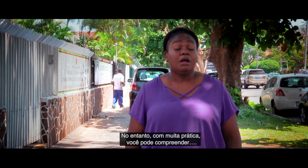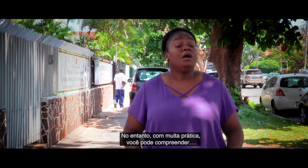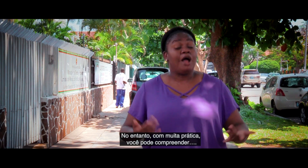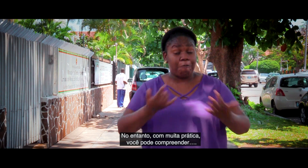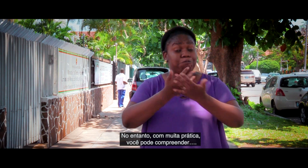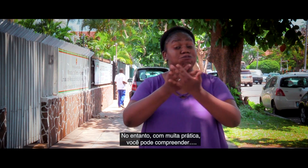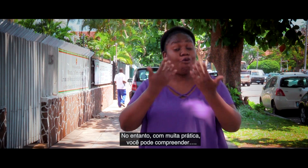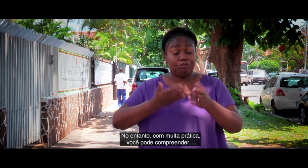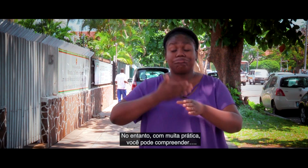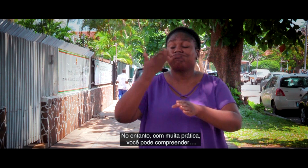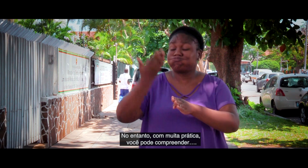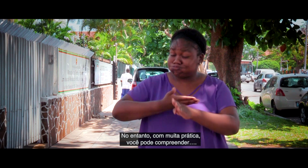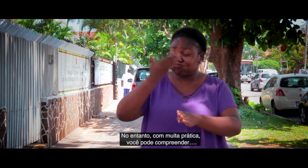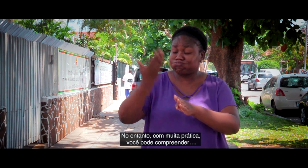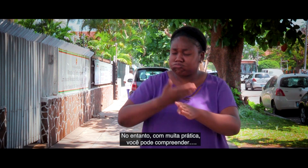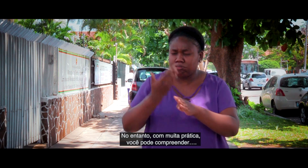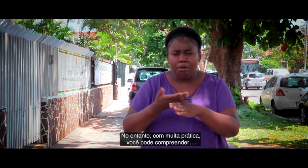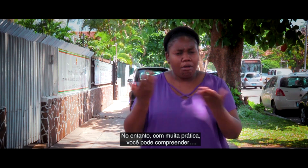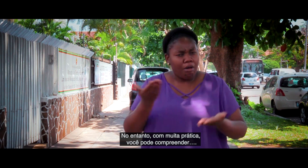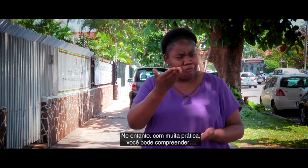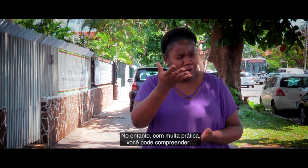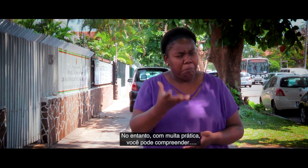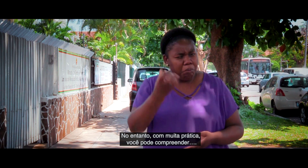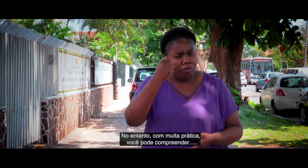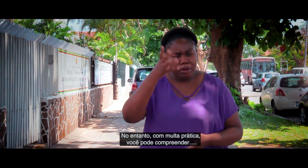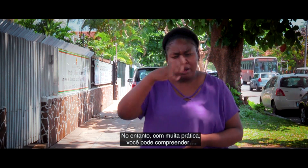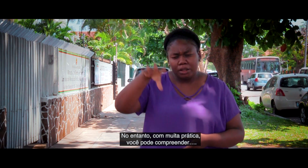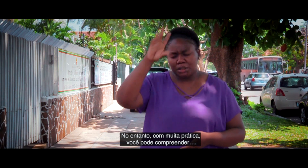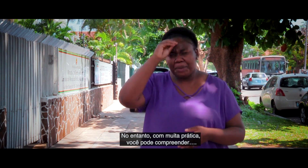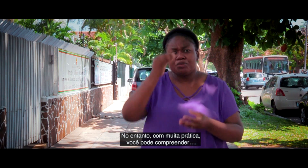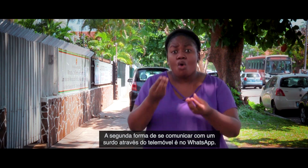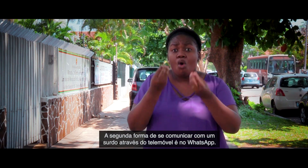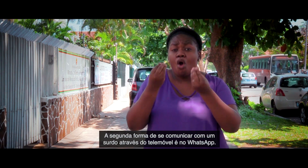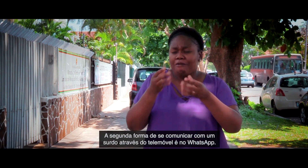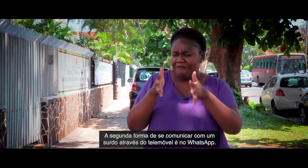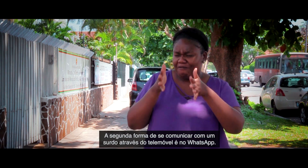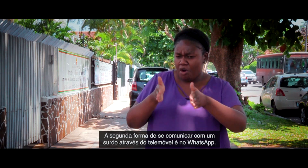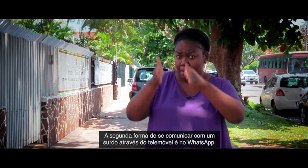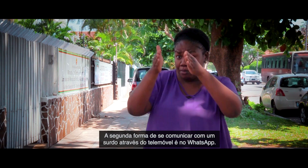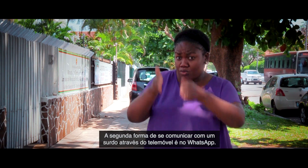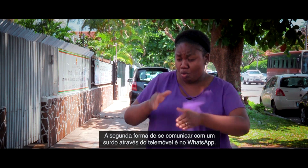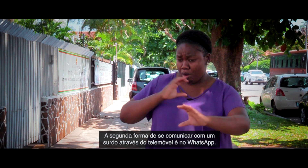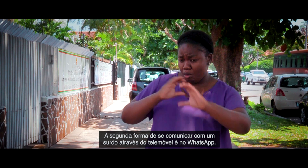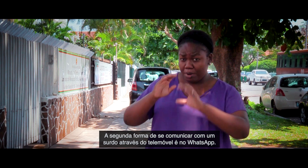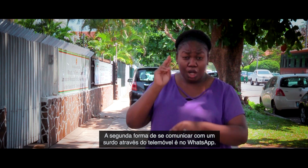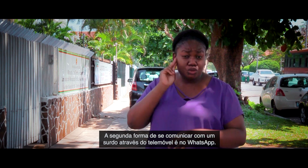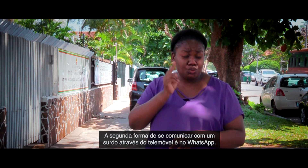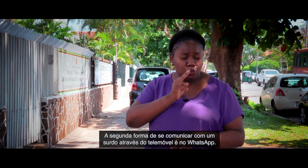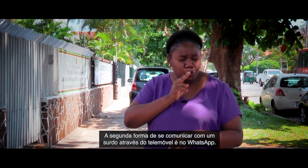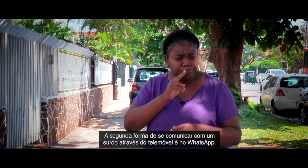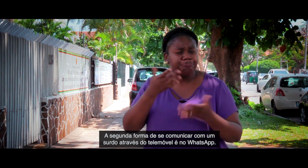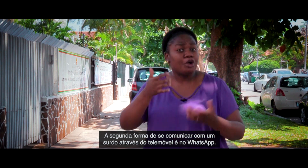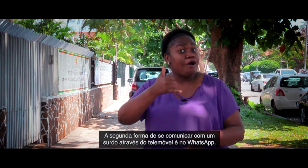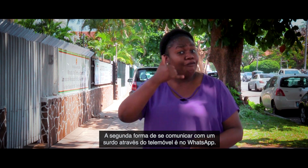No entanto, com muita prática, você pode compreender. A segunda forma de se comunicar com